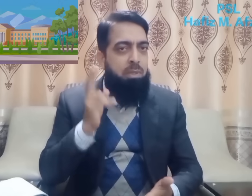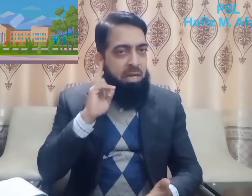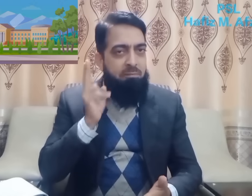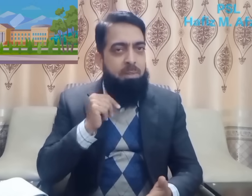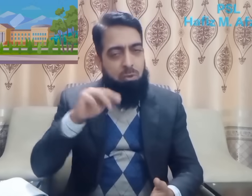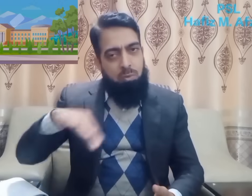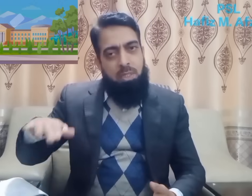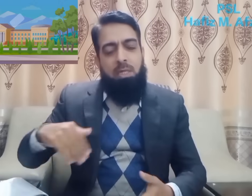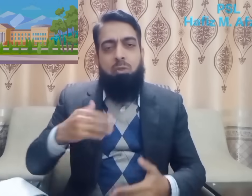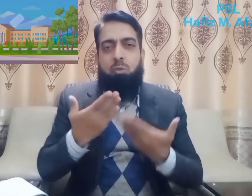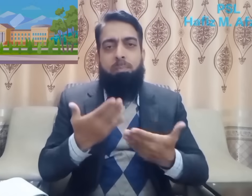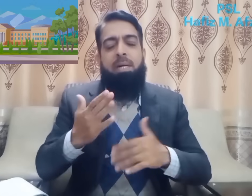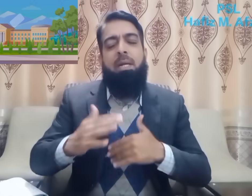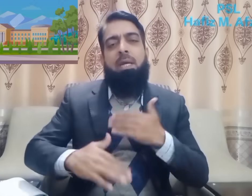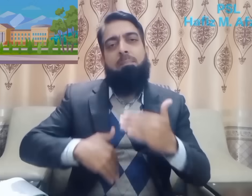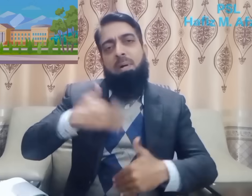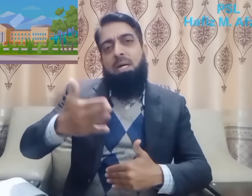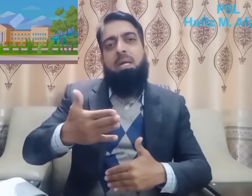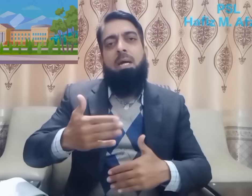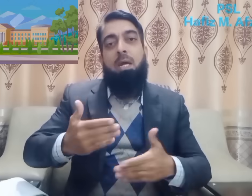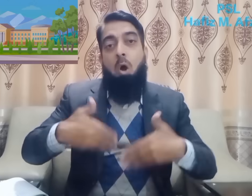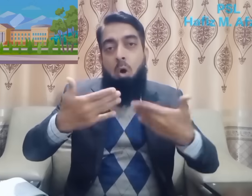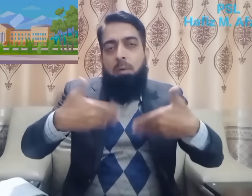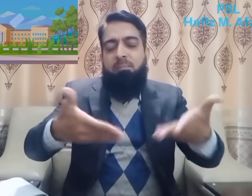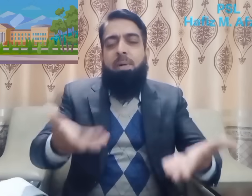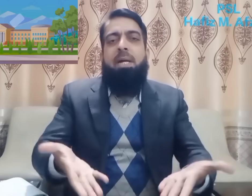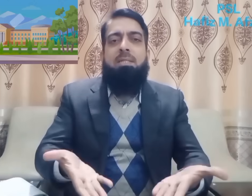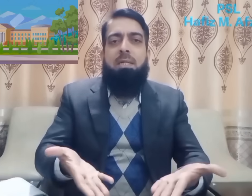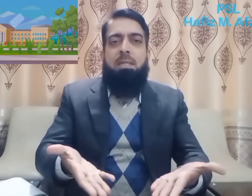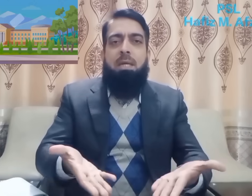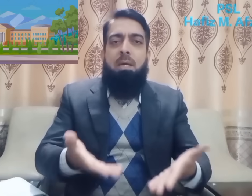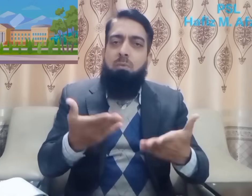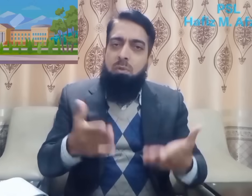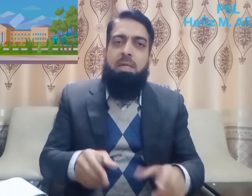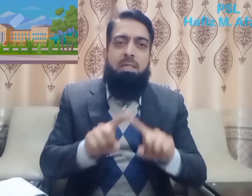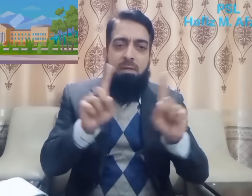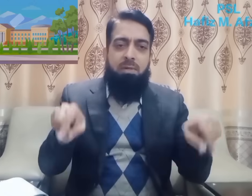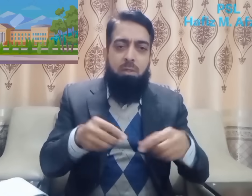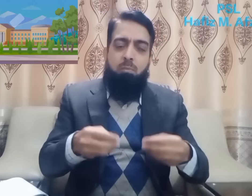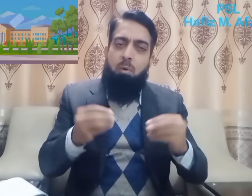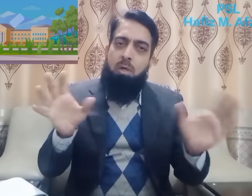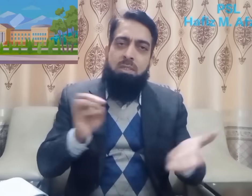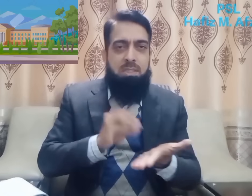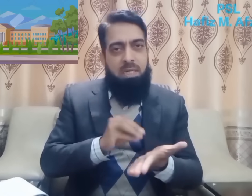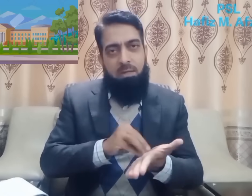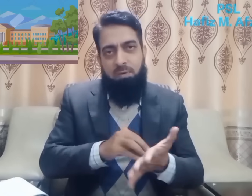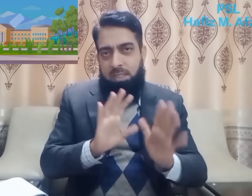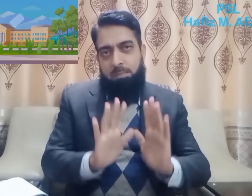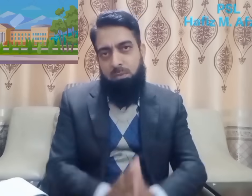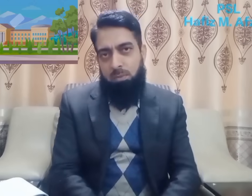उन डेफ बच्चों के लिए जो पढ़ने के बाद आगे और पढ़ना चाहते हैं, उनके लिए ये वीडियो बहुत ज़्यादा फ़ायदेमंद